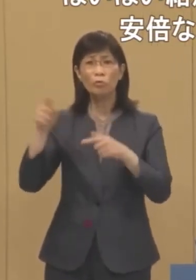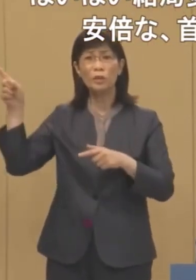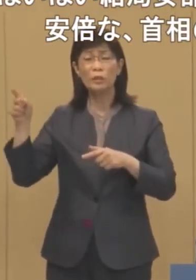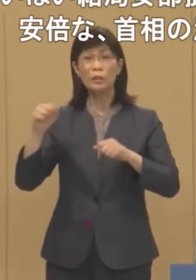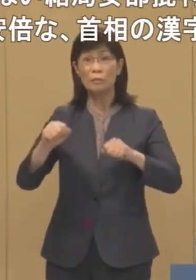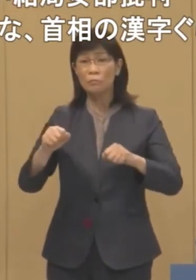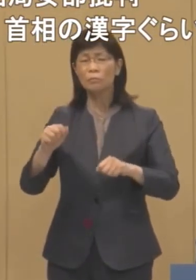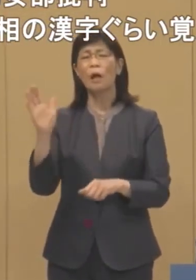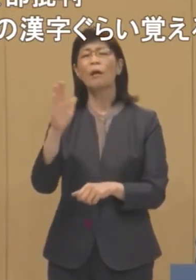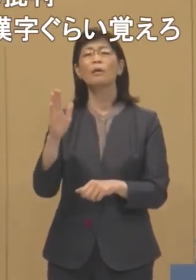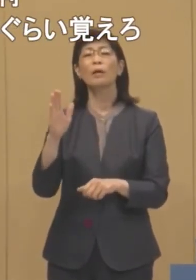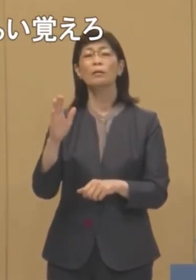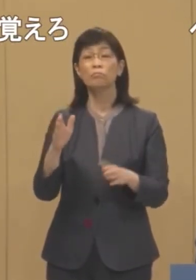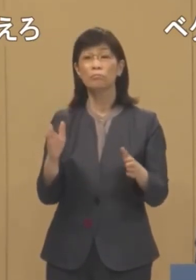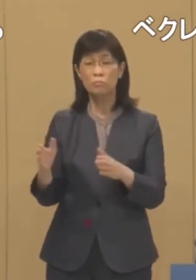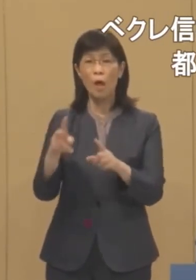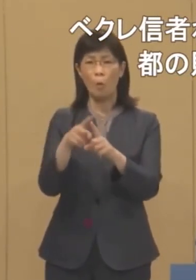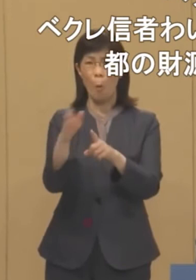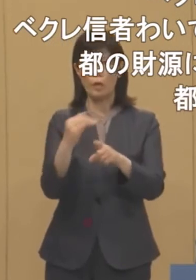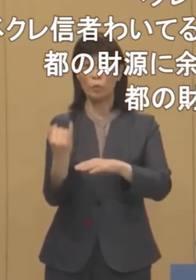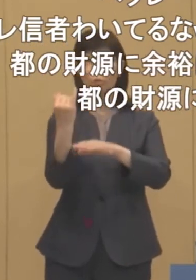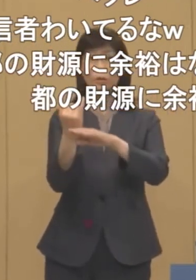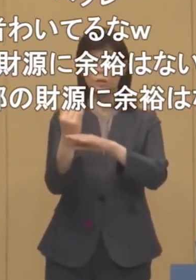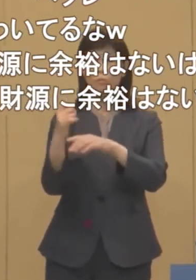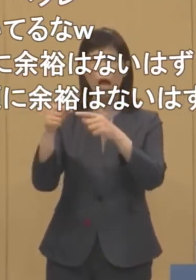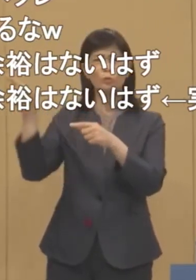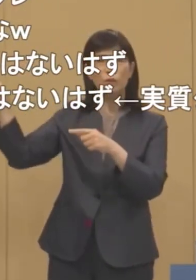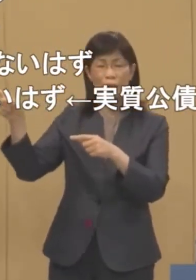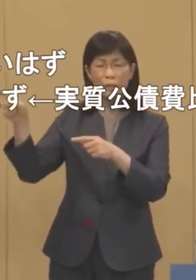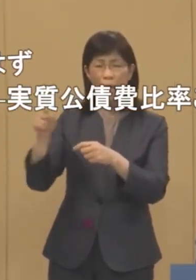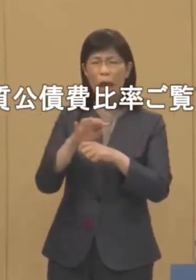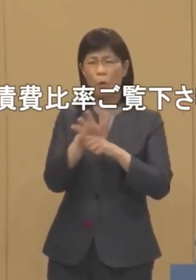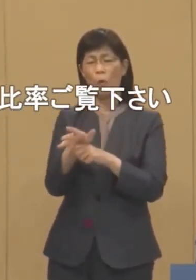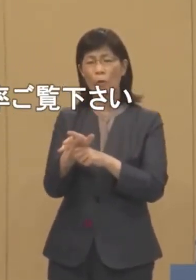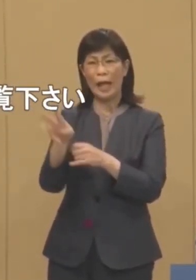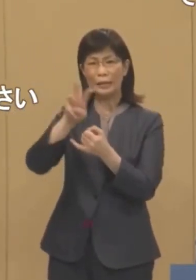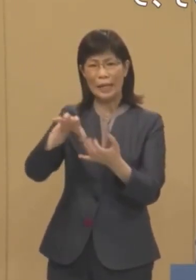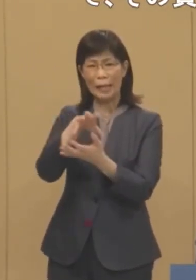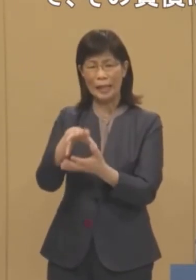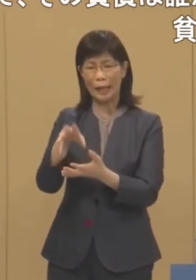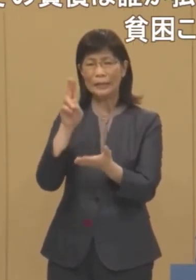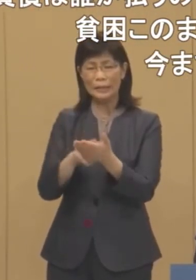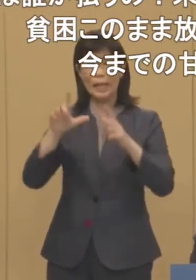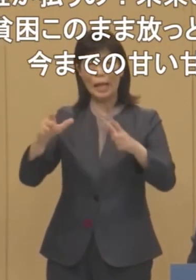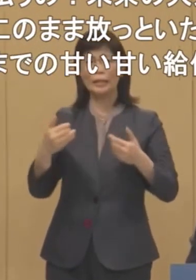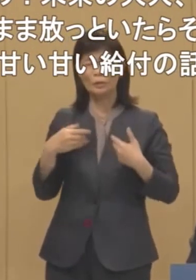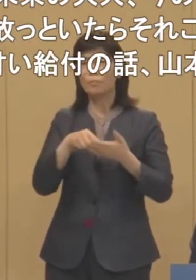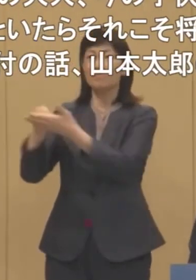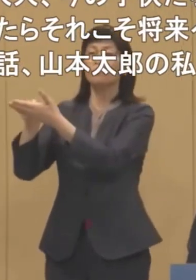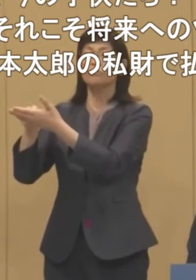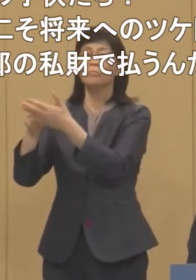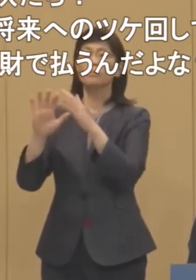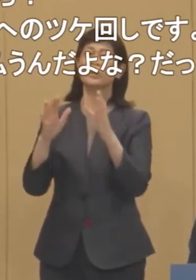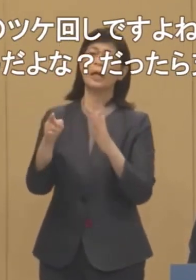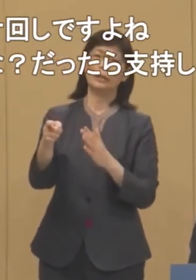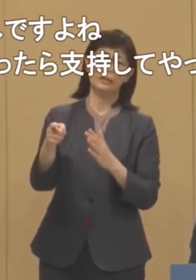小池都知事は国に対して頃なお災害してしろとは求めませんでしたここまでの緊急時